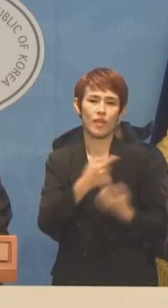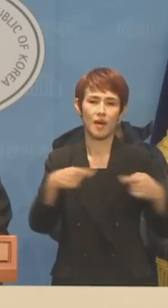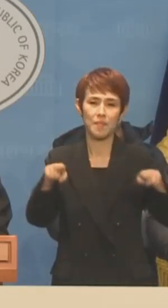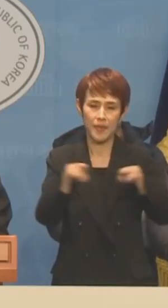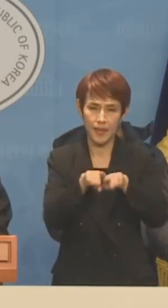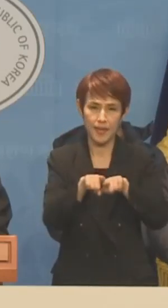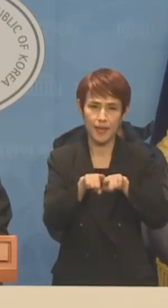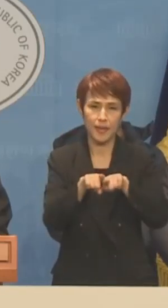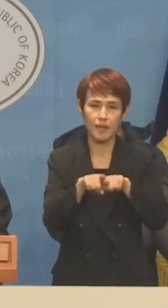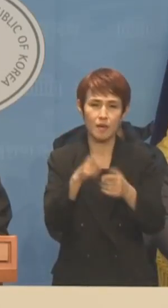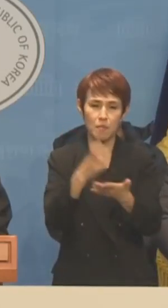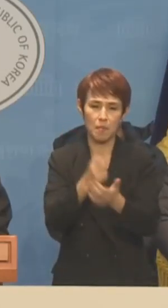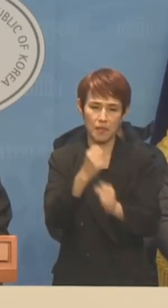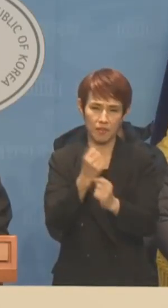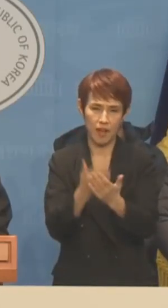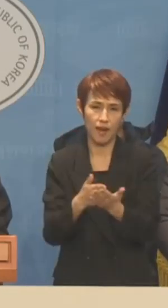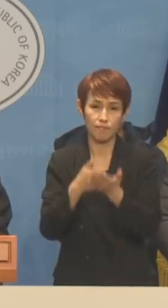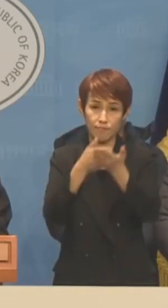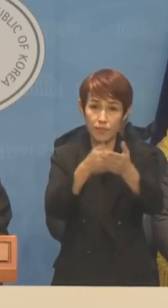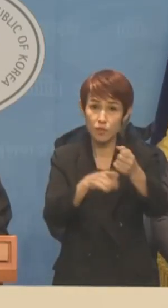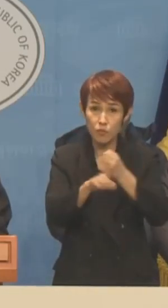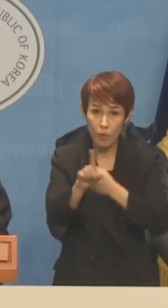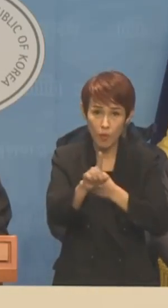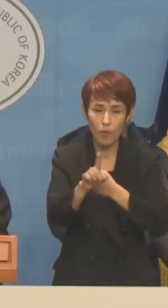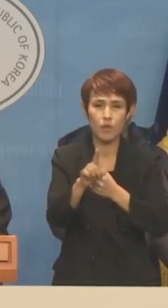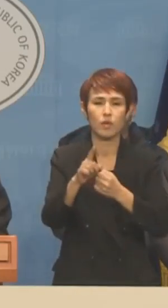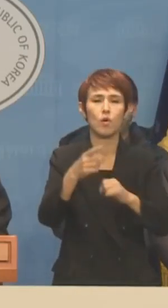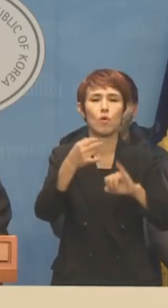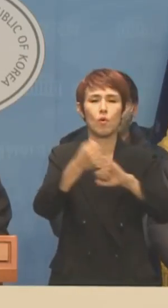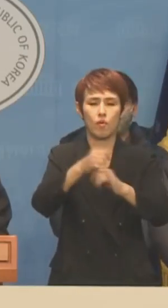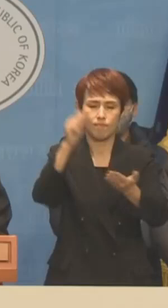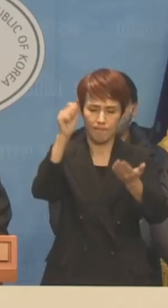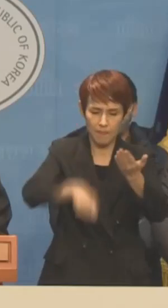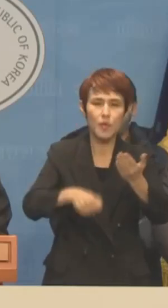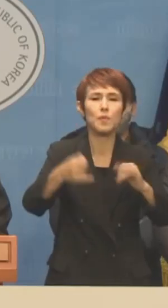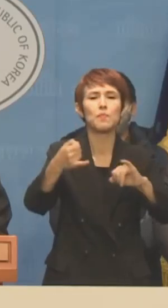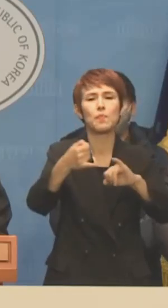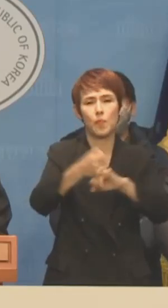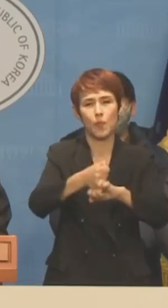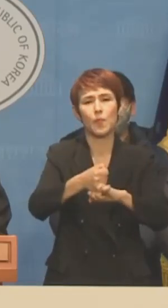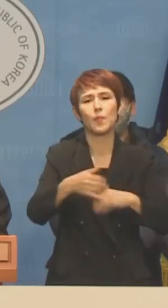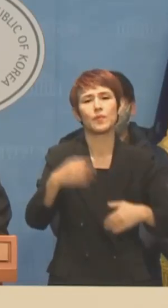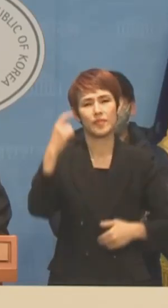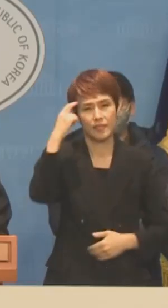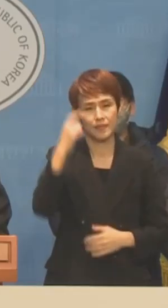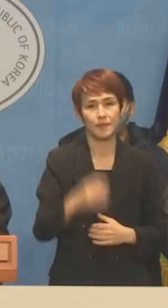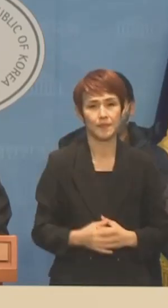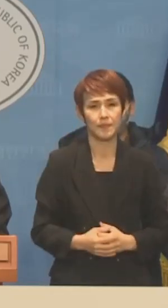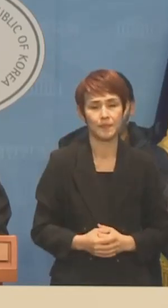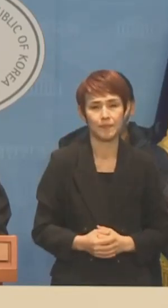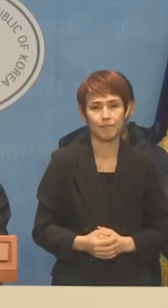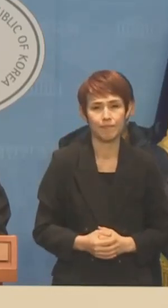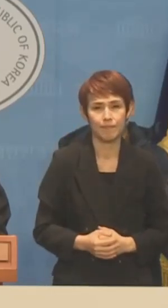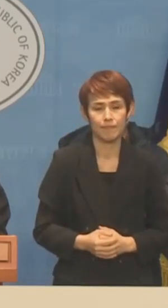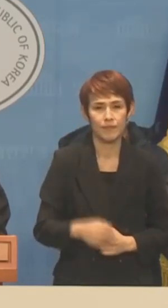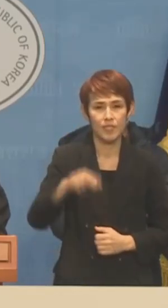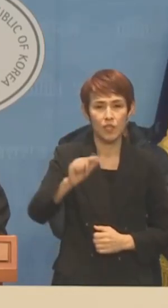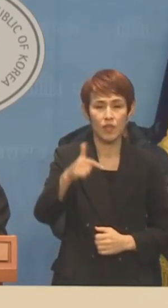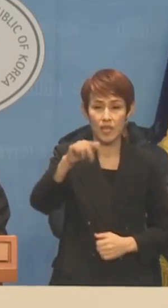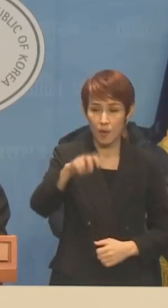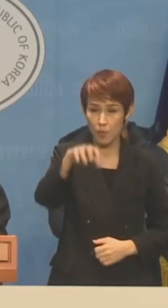함께한 이유는 단 하나, 반드시 통과시키겠다는 의지 때문입니다. 그간